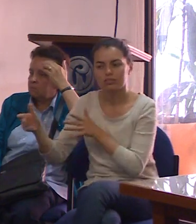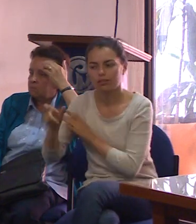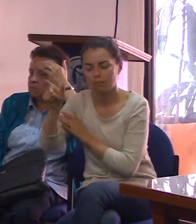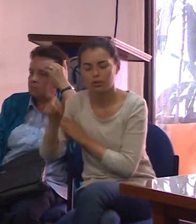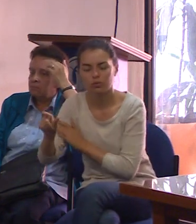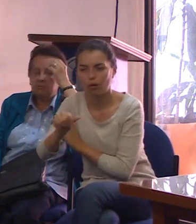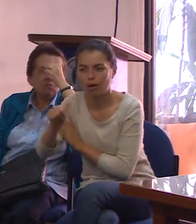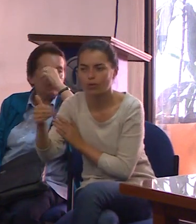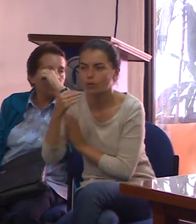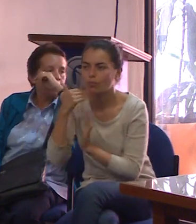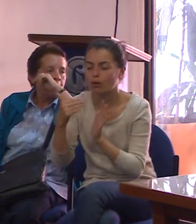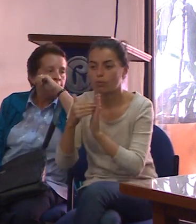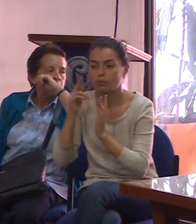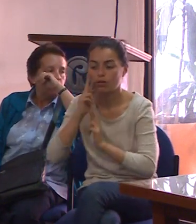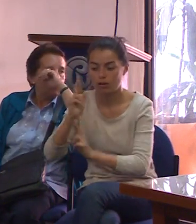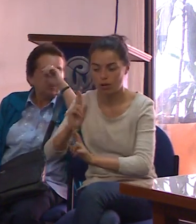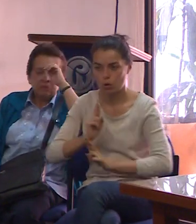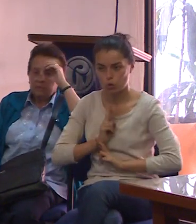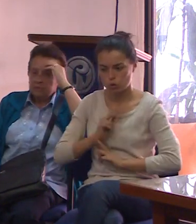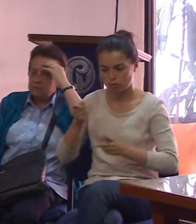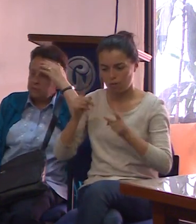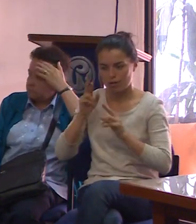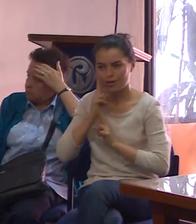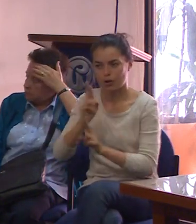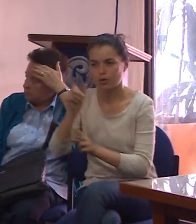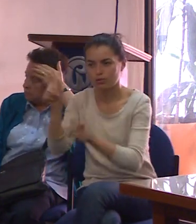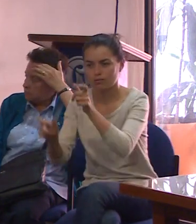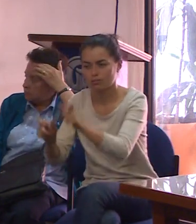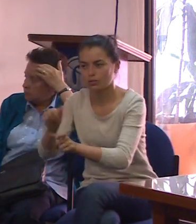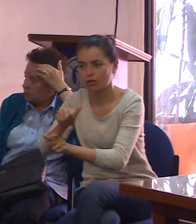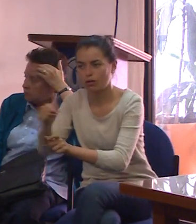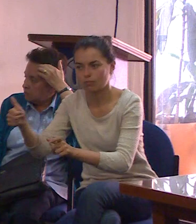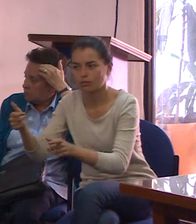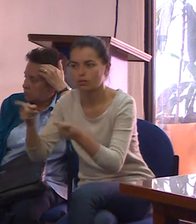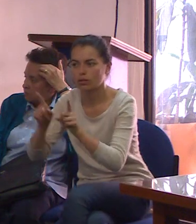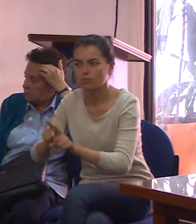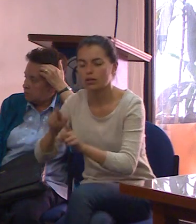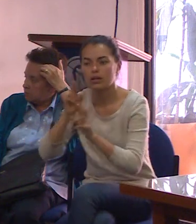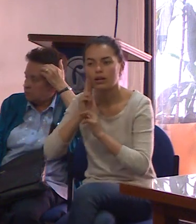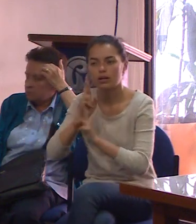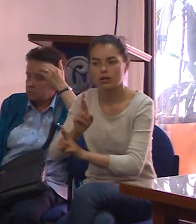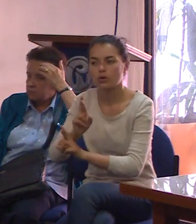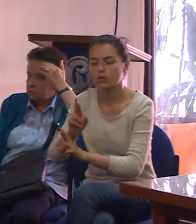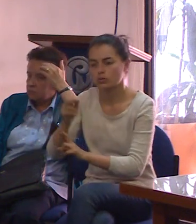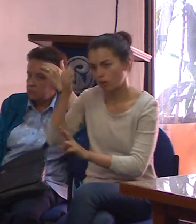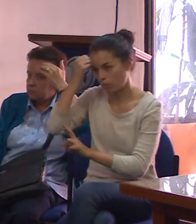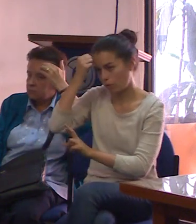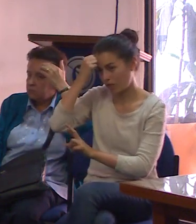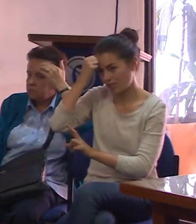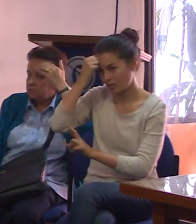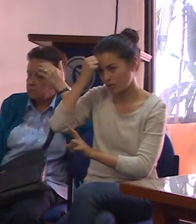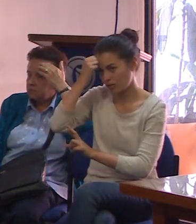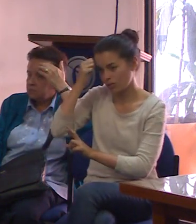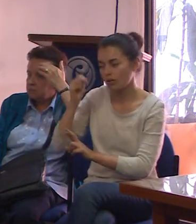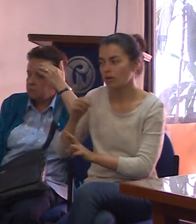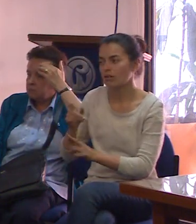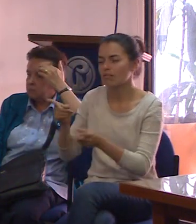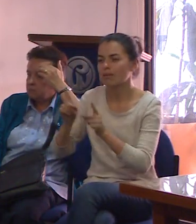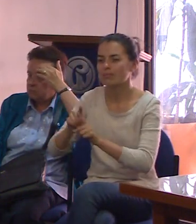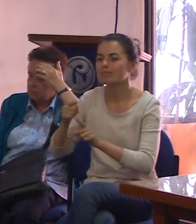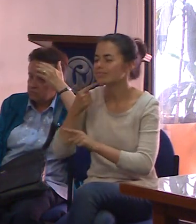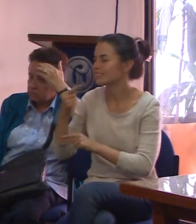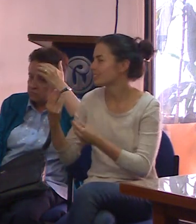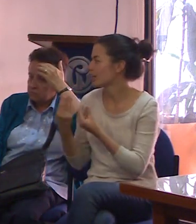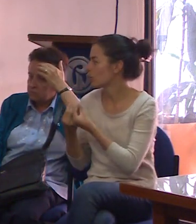cuanto al reconocimiento que hemos estado hablando, al reconocimiento mismo del profe y, pues, como bien mencionaba el grupo de investigación,